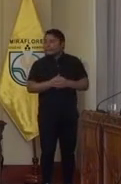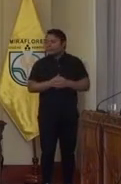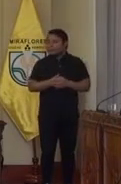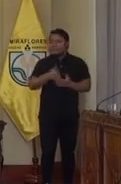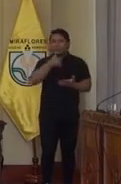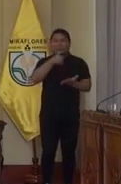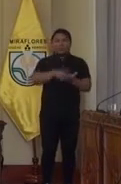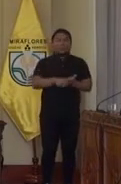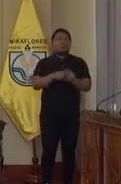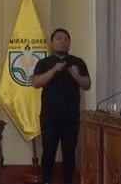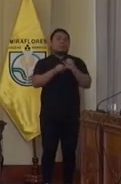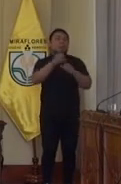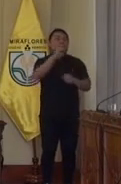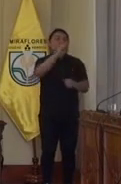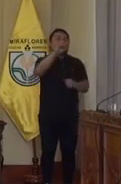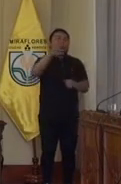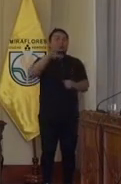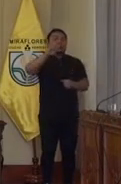Carta número